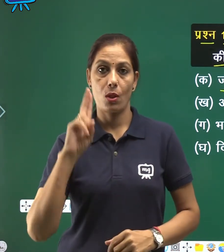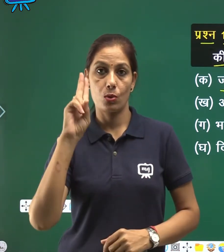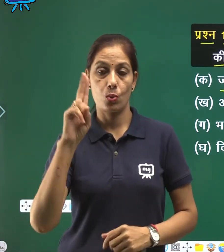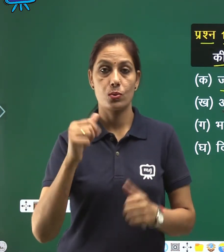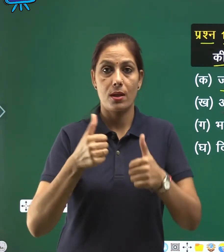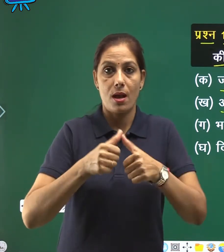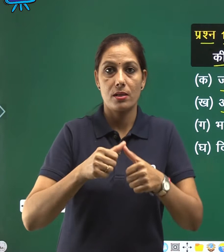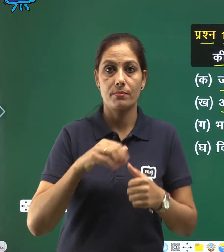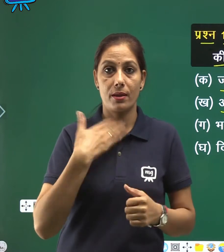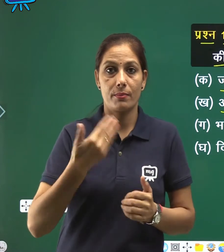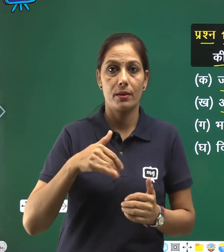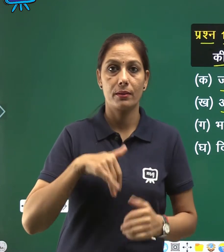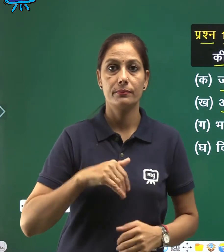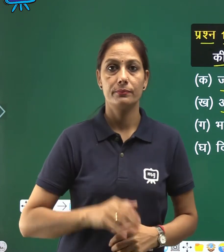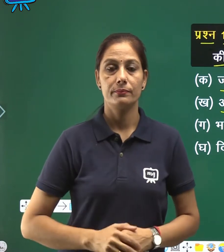दूसरा अजमेर,